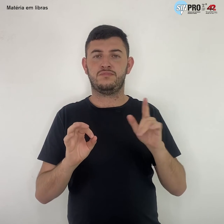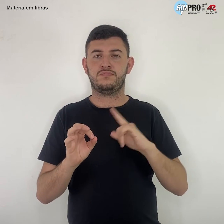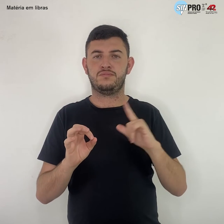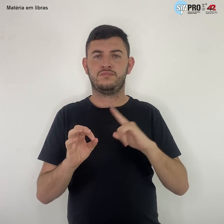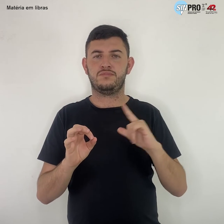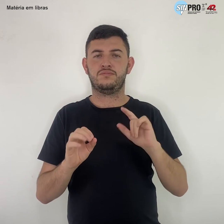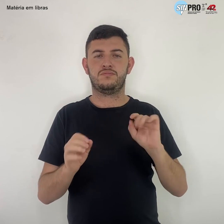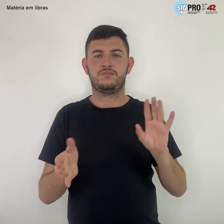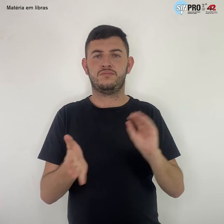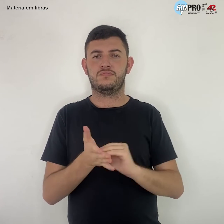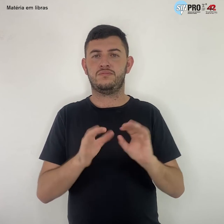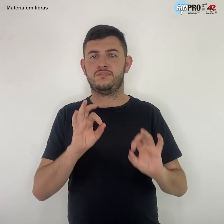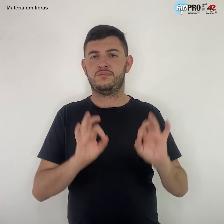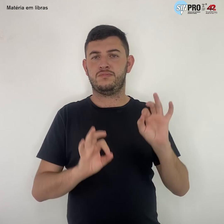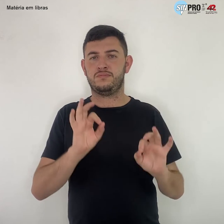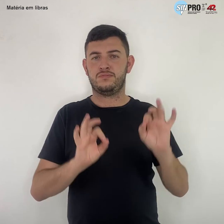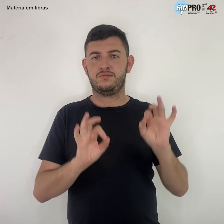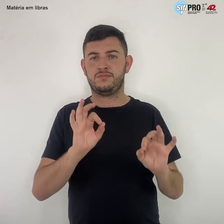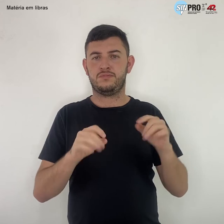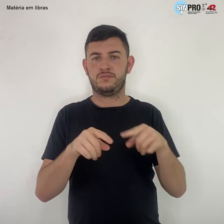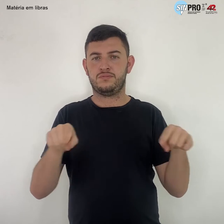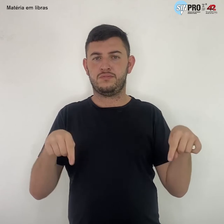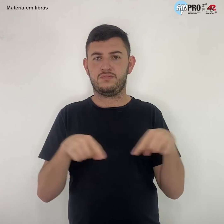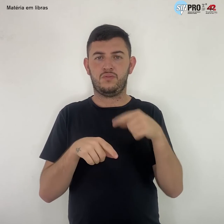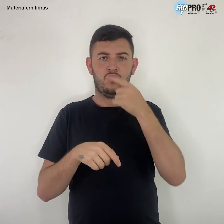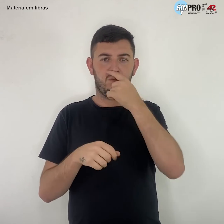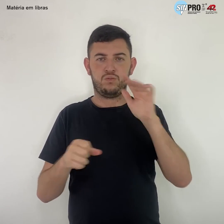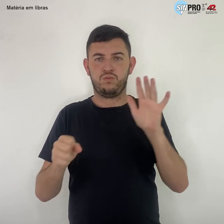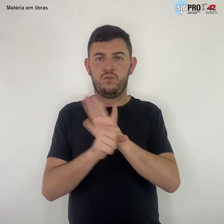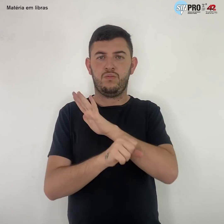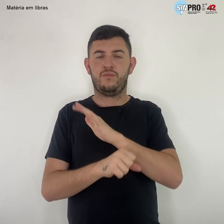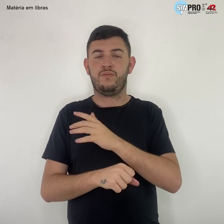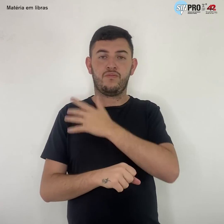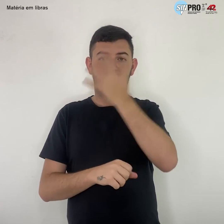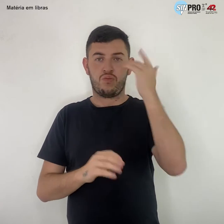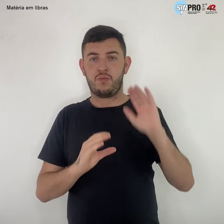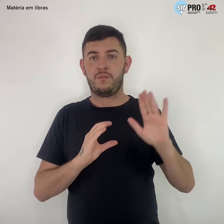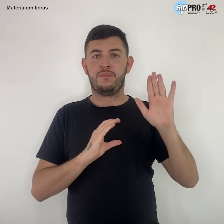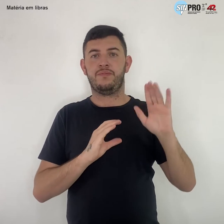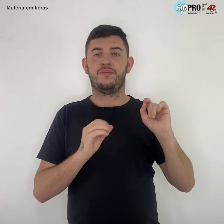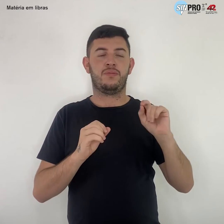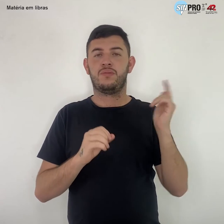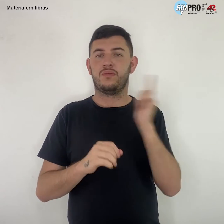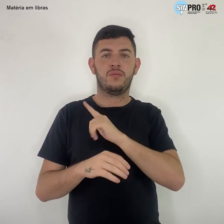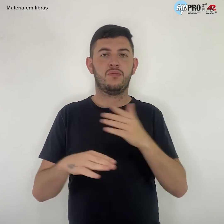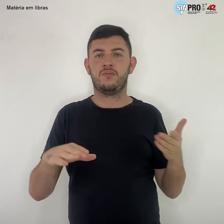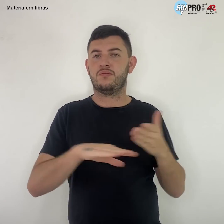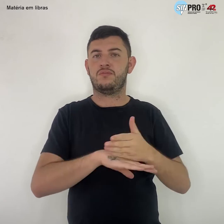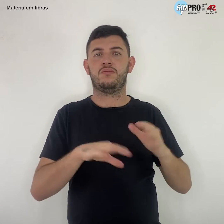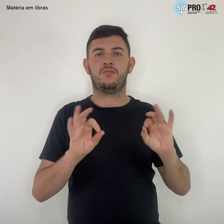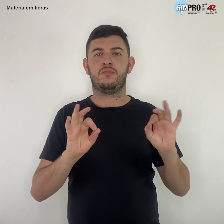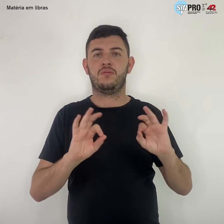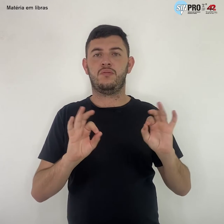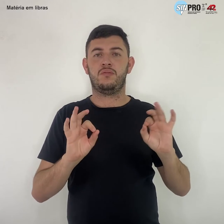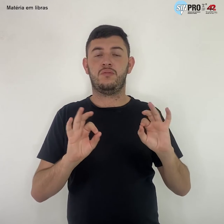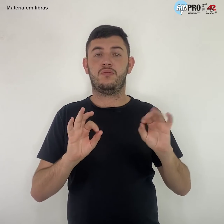de organização, salas lotadas, candidatos barrados e atrasos para divulgar os